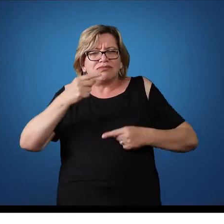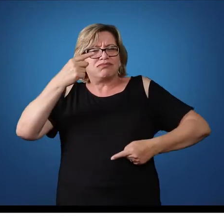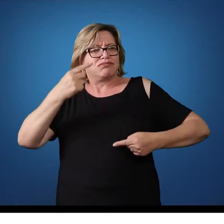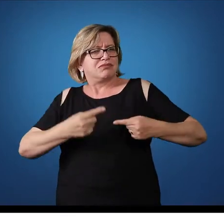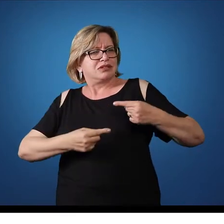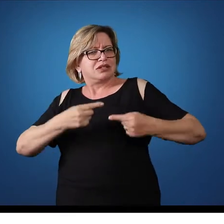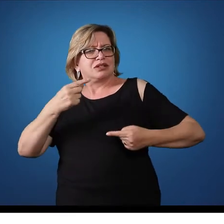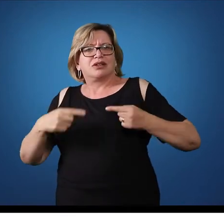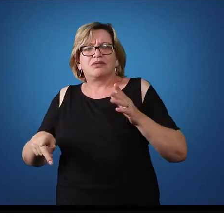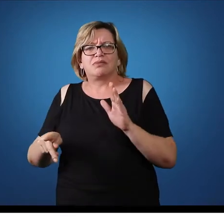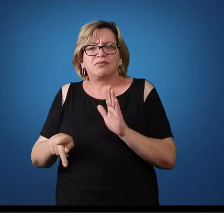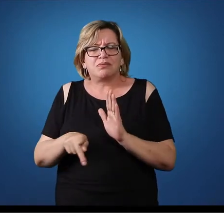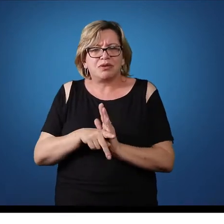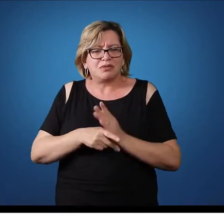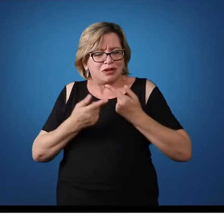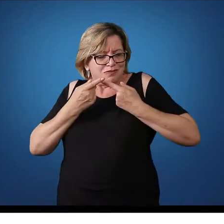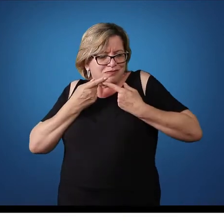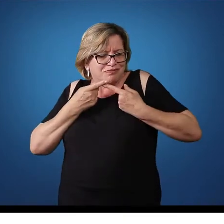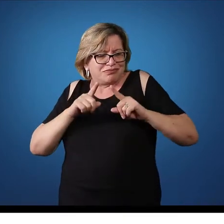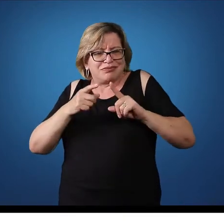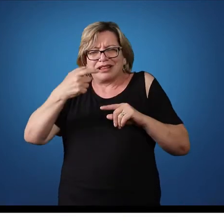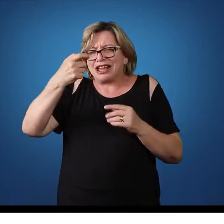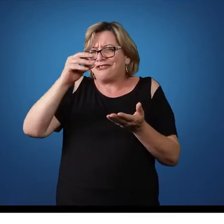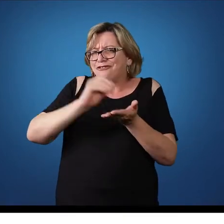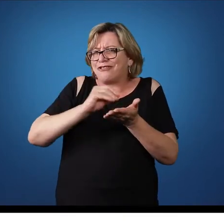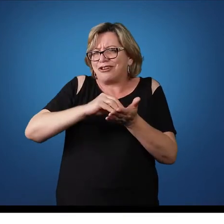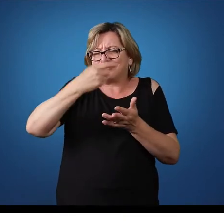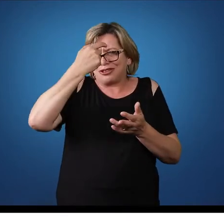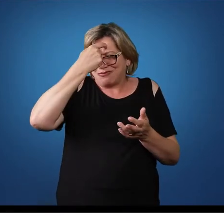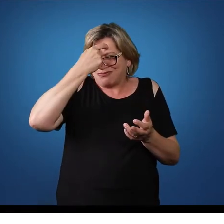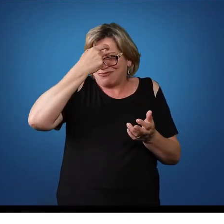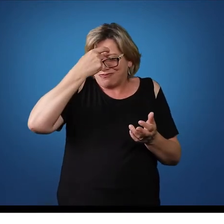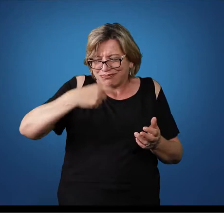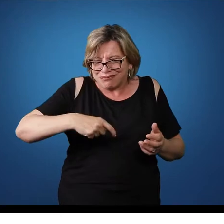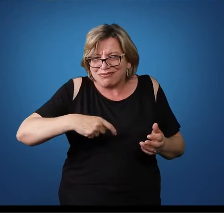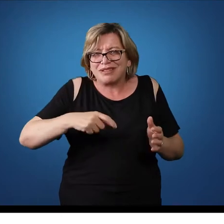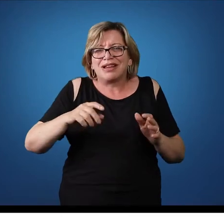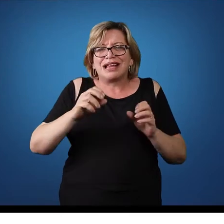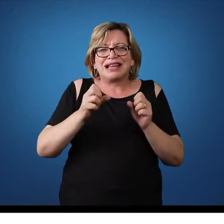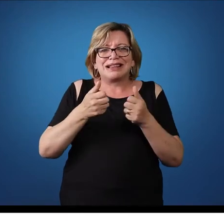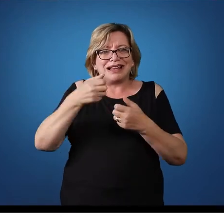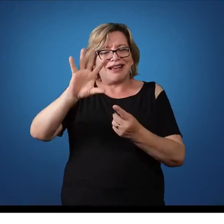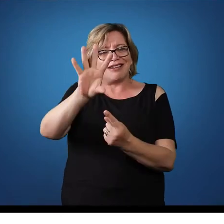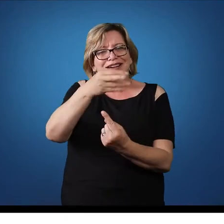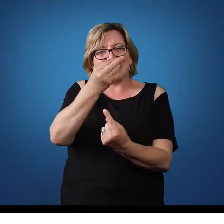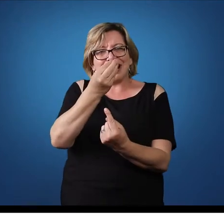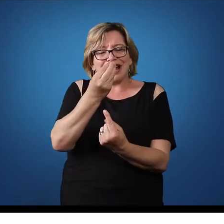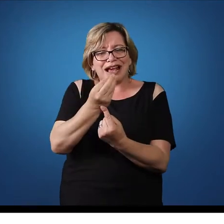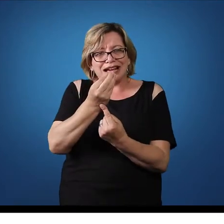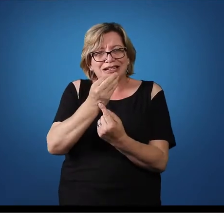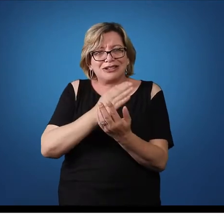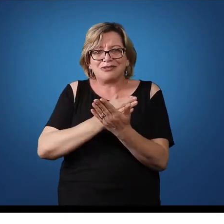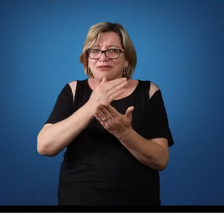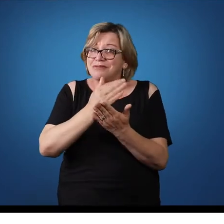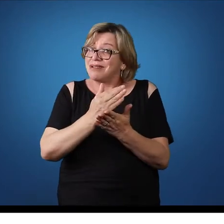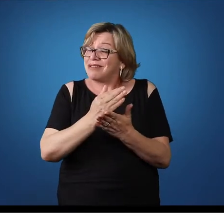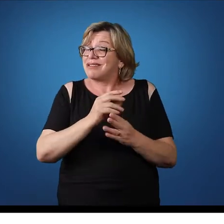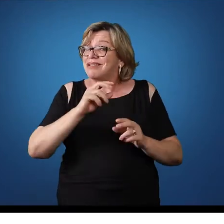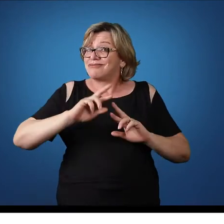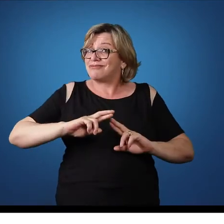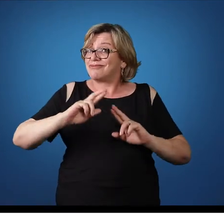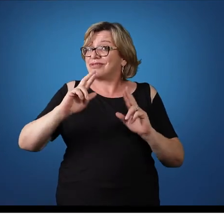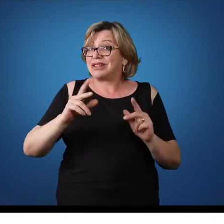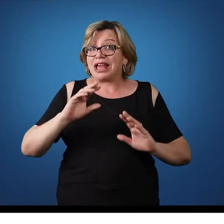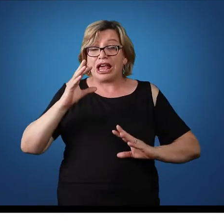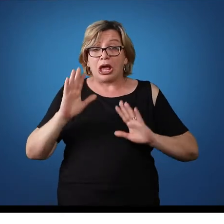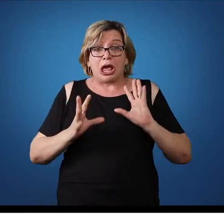da ofensividade ou imoralidade de certas obras de arte entrou claramente nesses dois âmbitos. Muitas